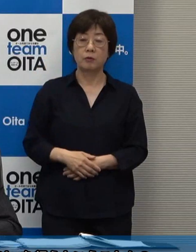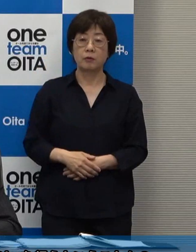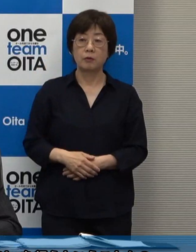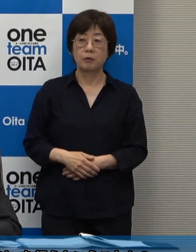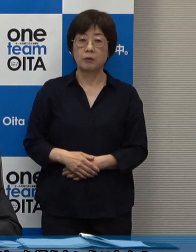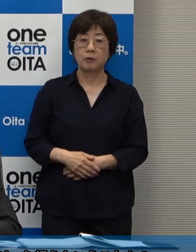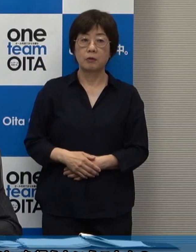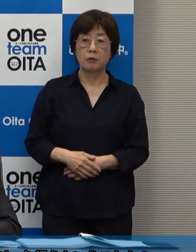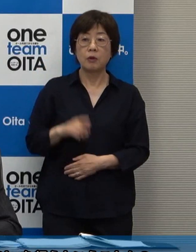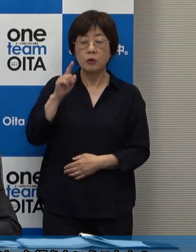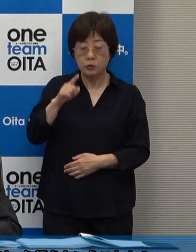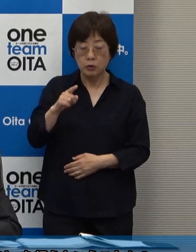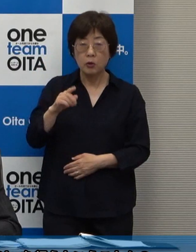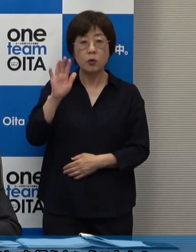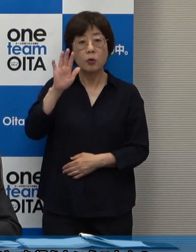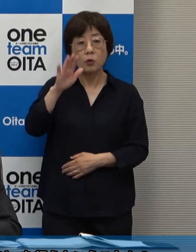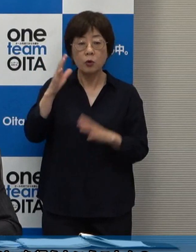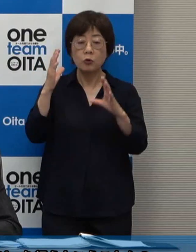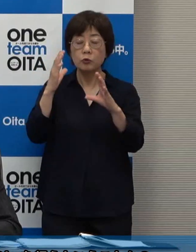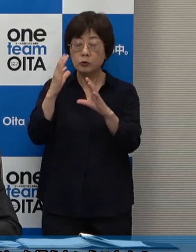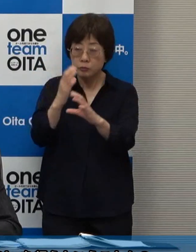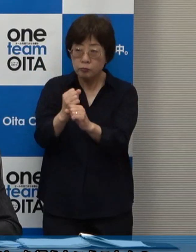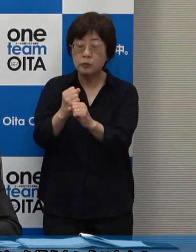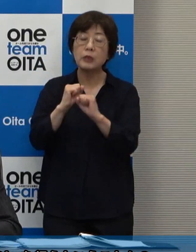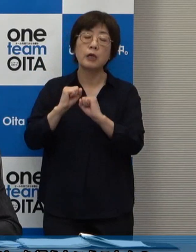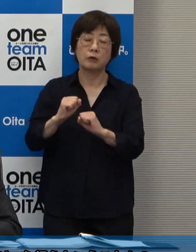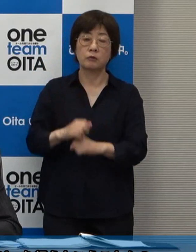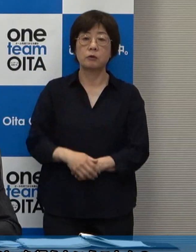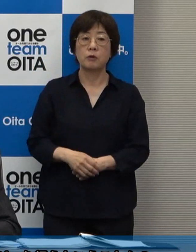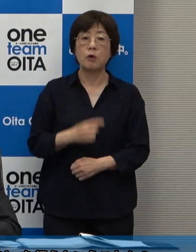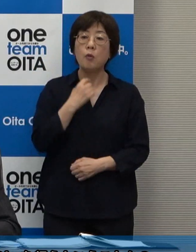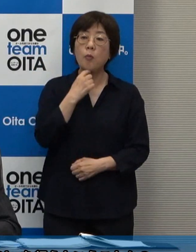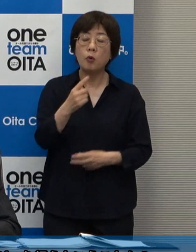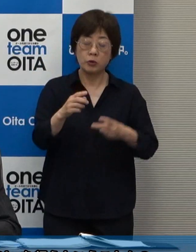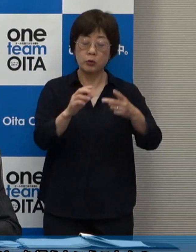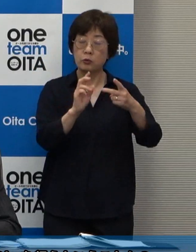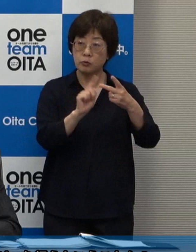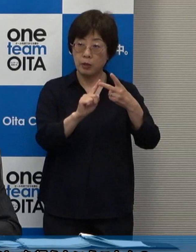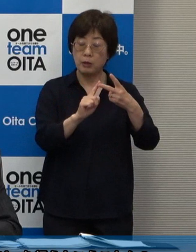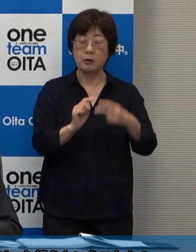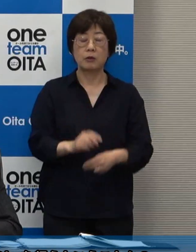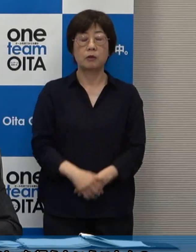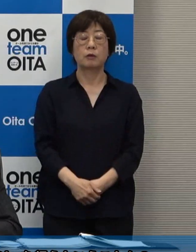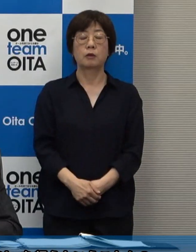を集中的にやるべきだと。でもう1点はですね、